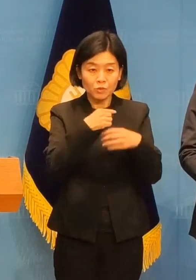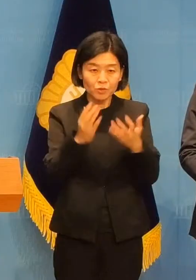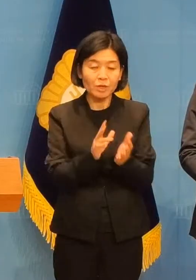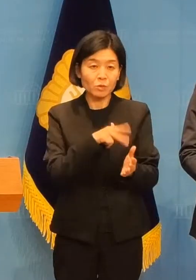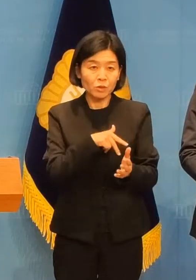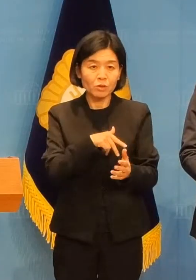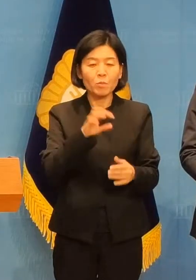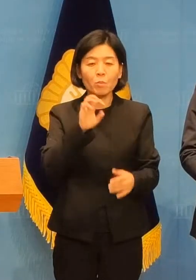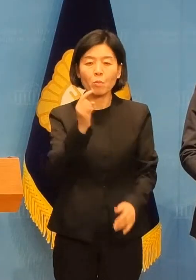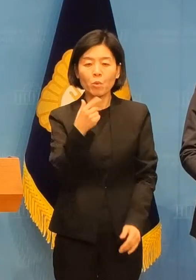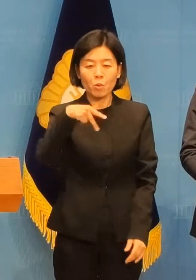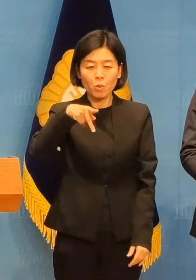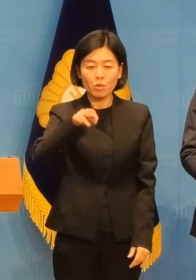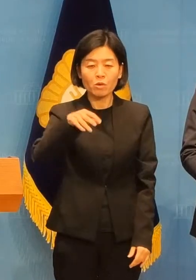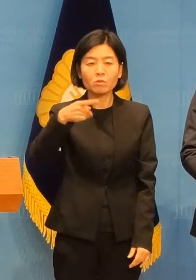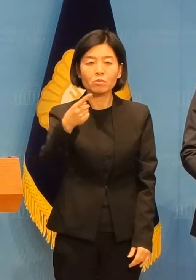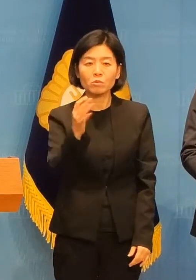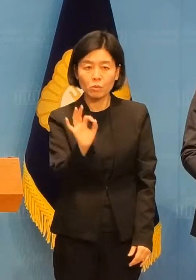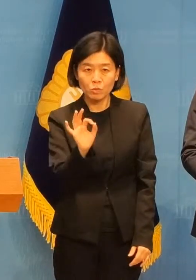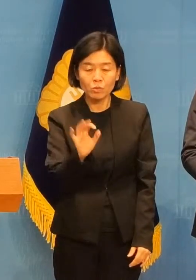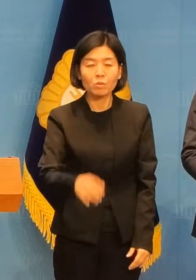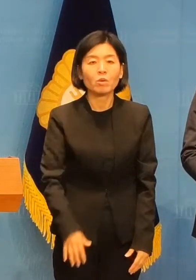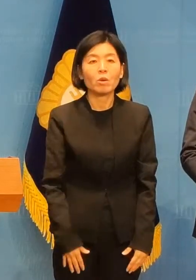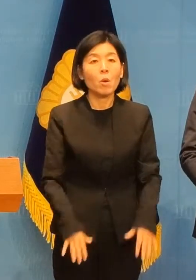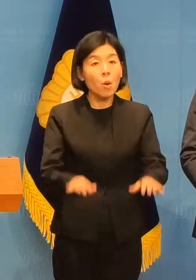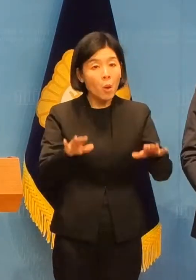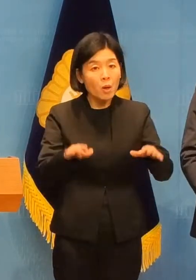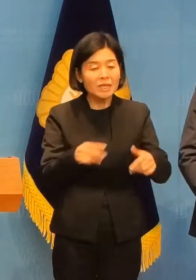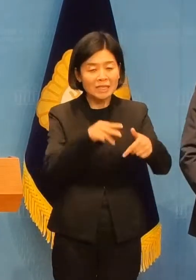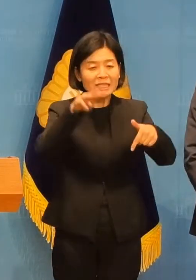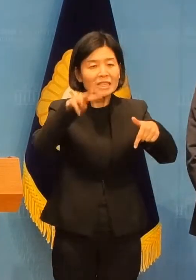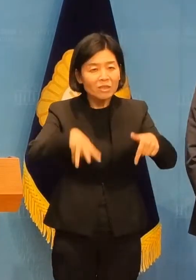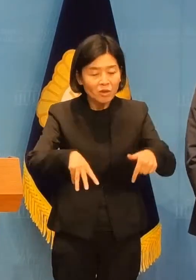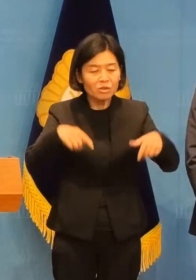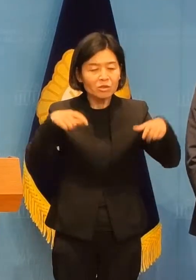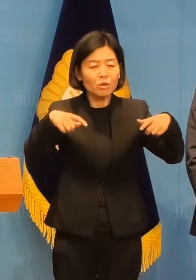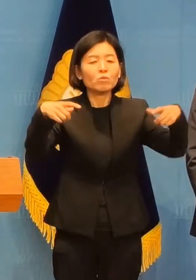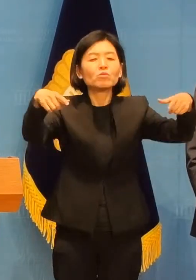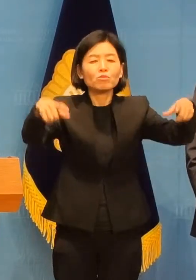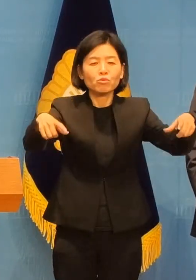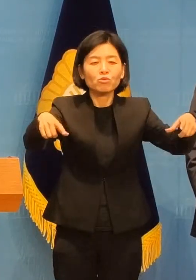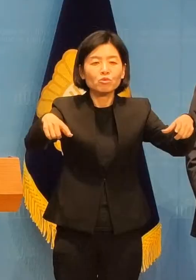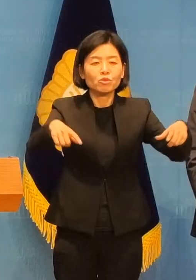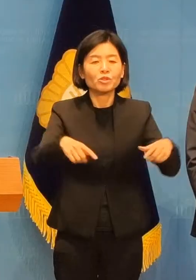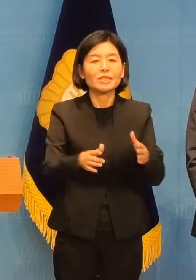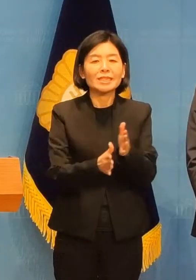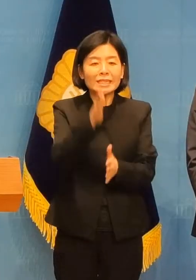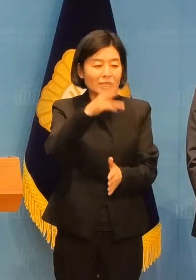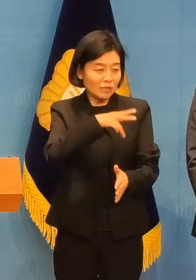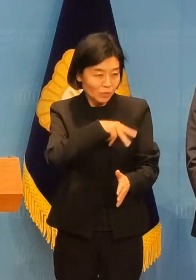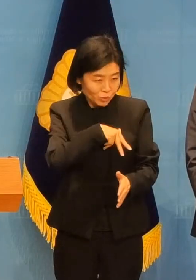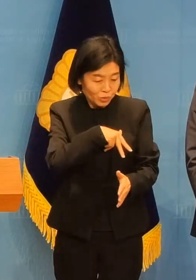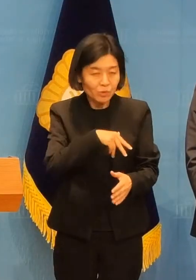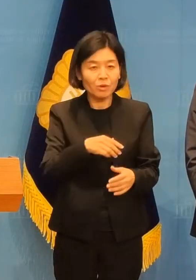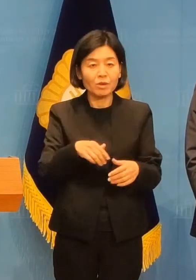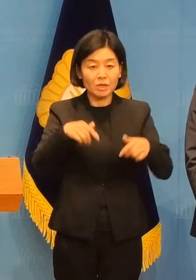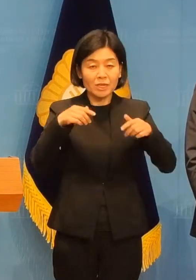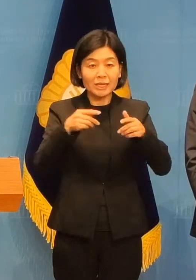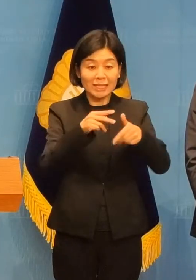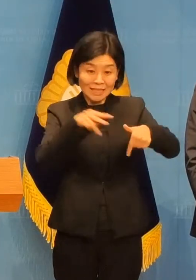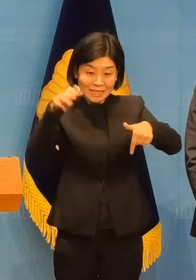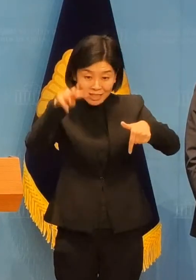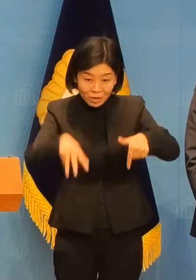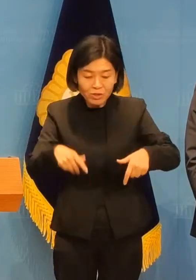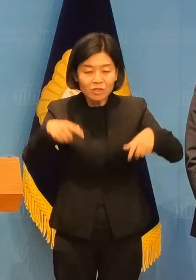모경정입니다. 오늘 이 자리는 인천 서구병 지역에 속해 있는 인천 시의원 그리고 인천 서구 의원